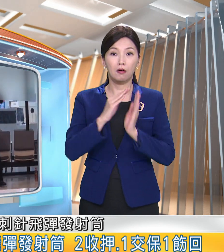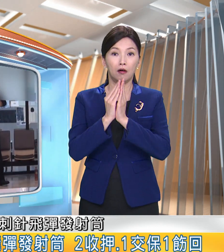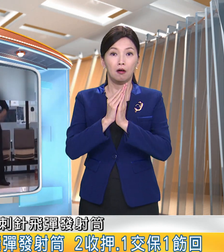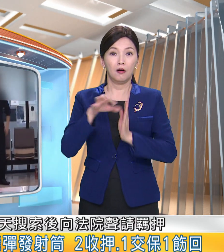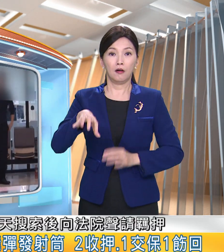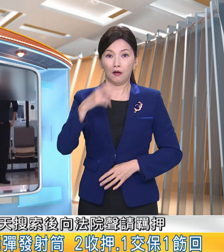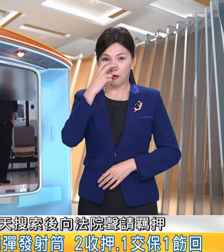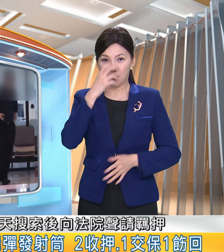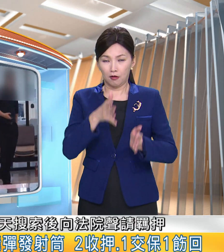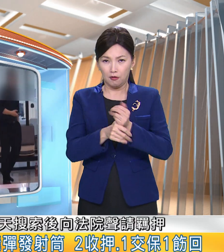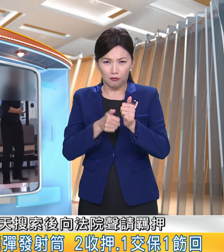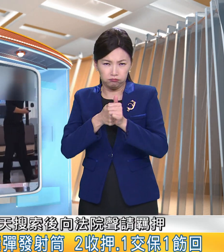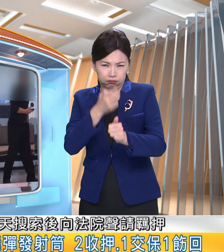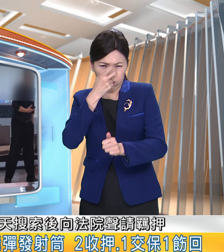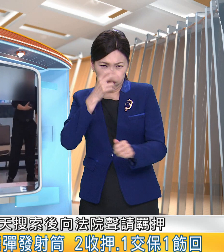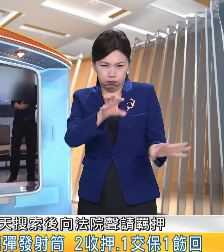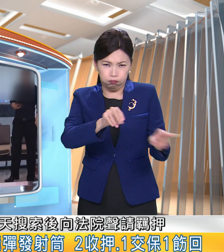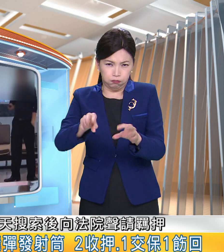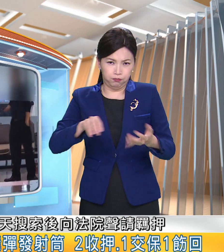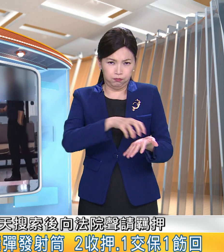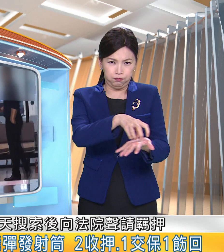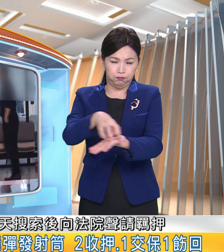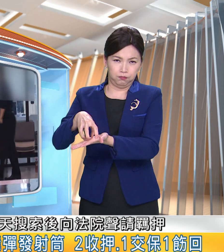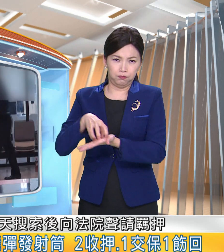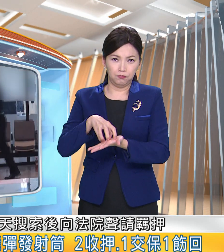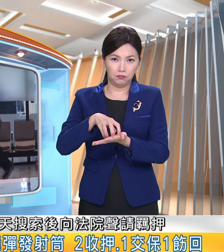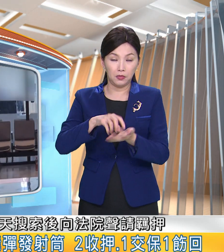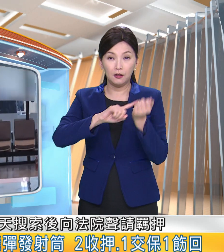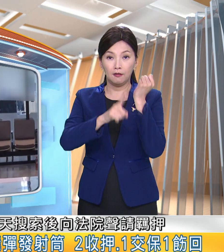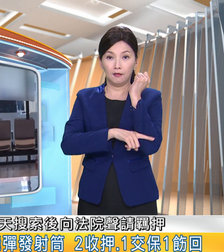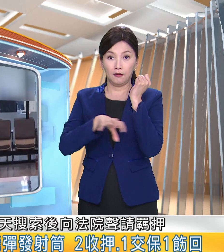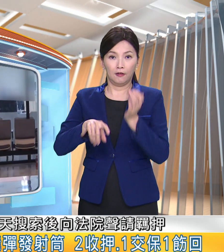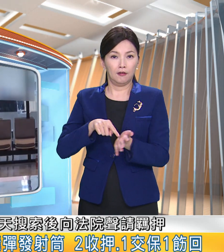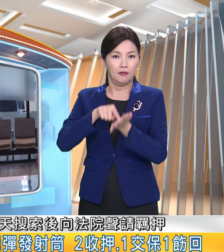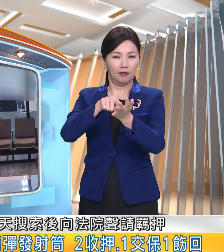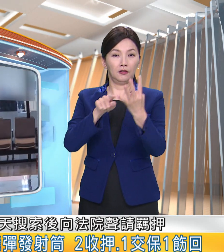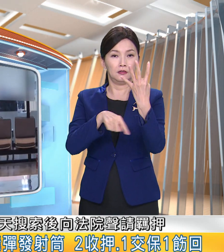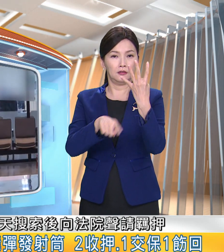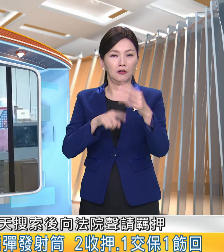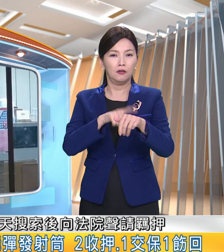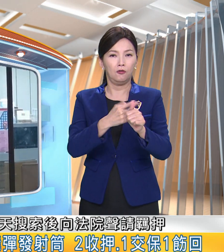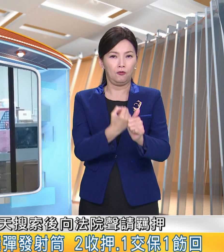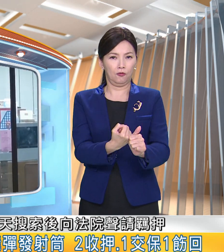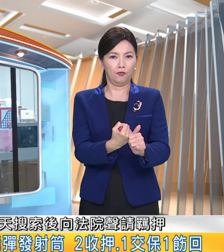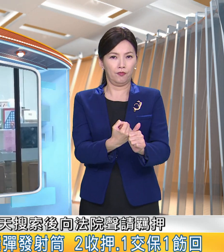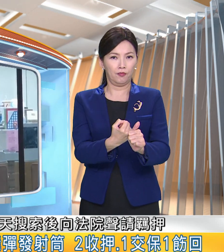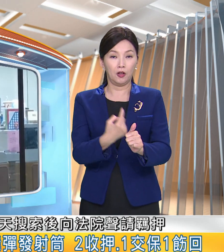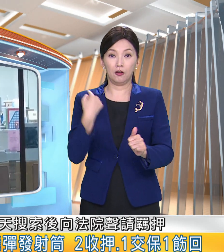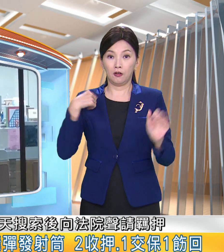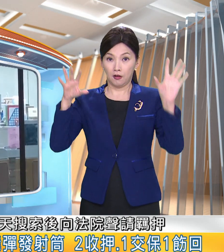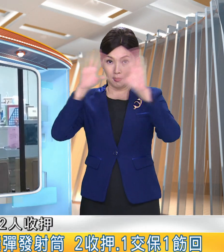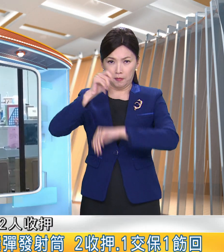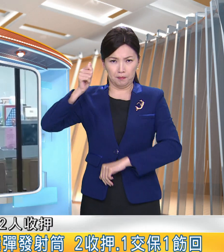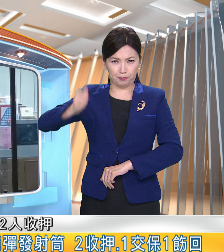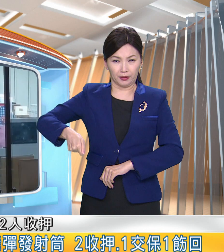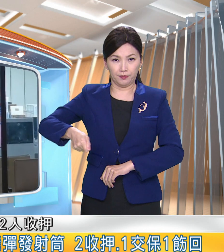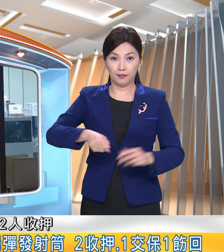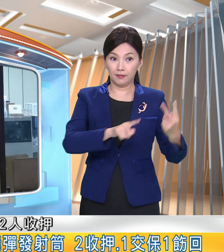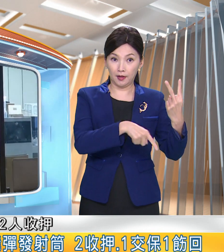而桃园地检署昨天搜索之后向法院申请羁押，昨晚法院裁定